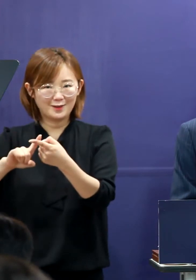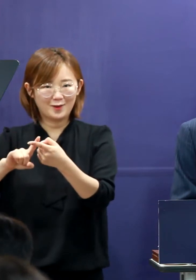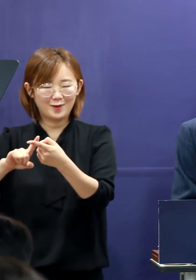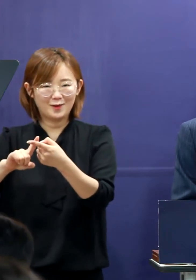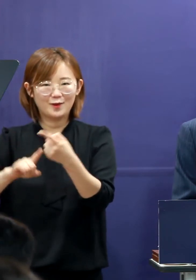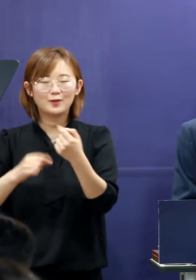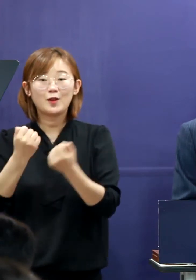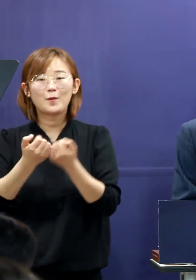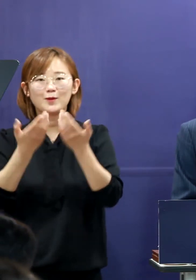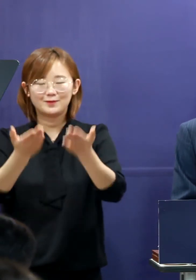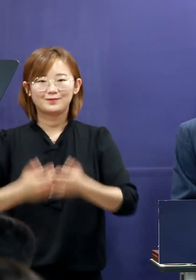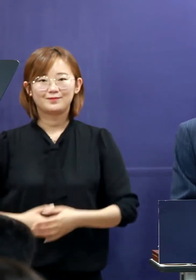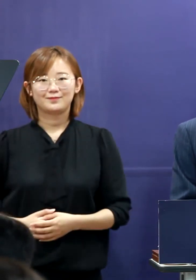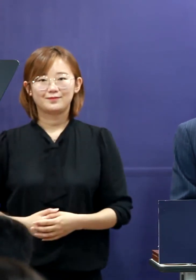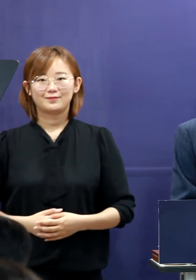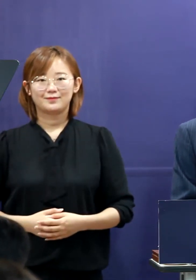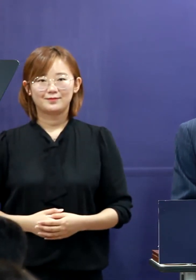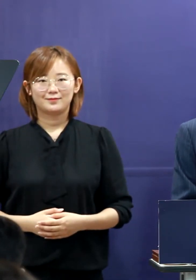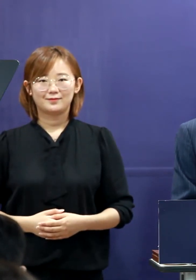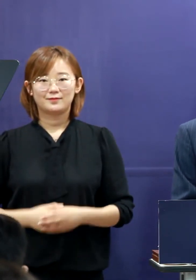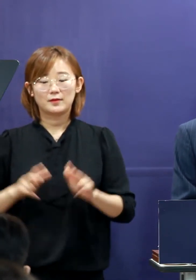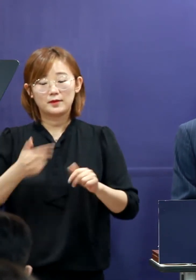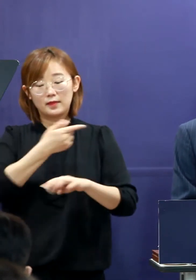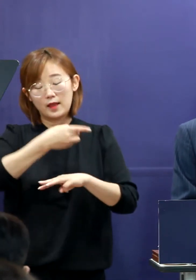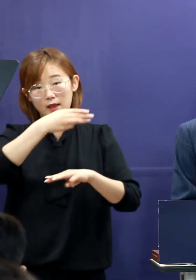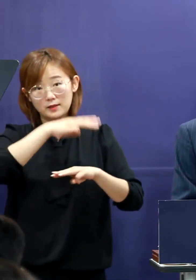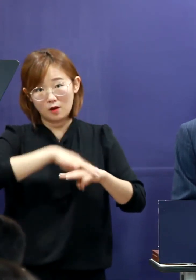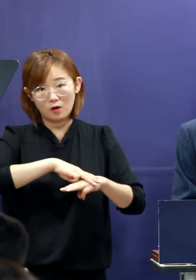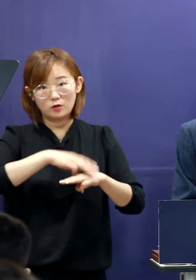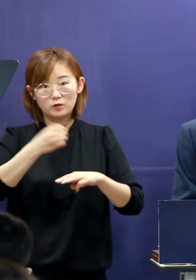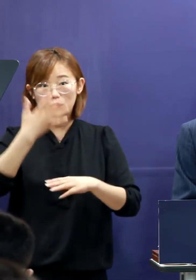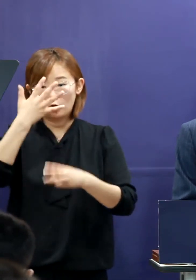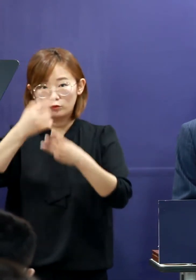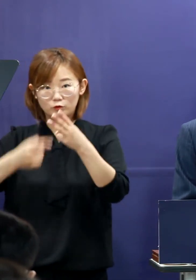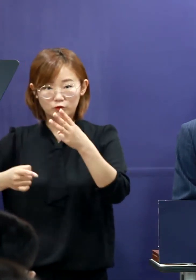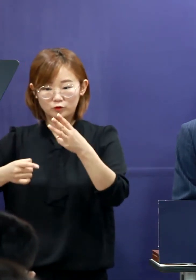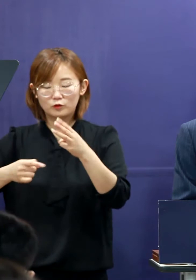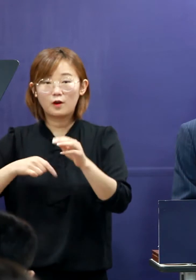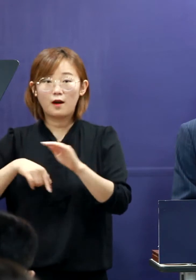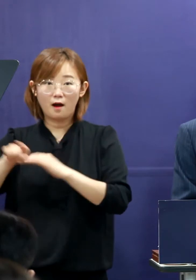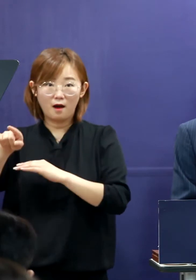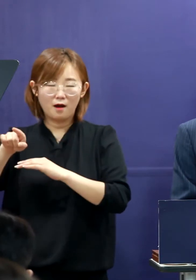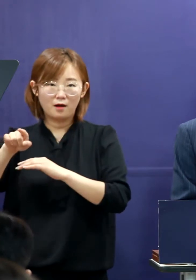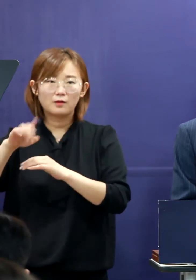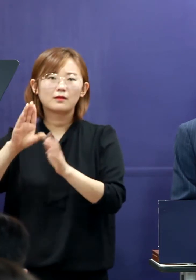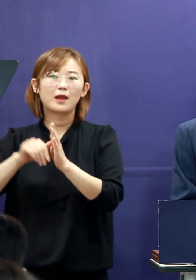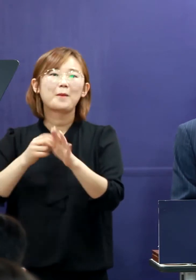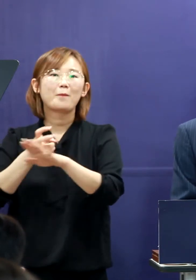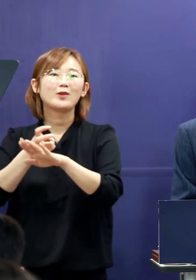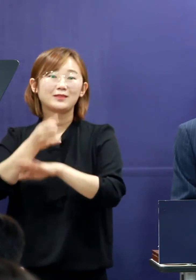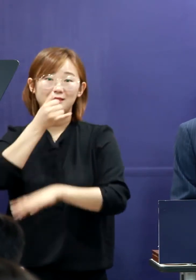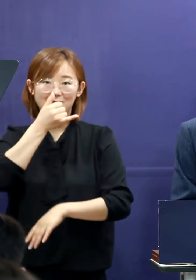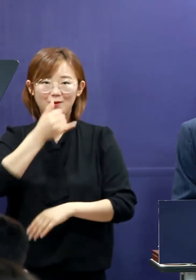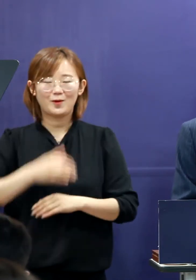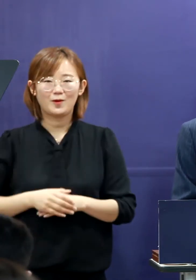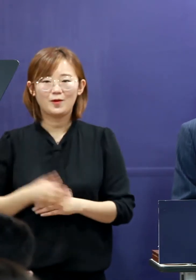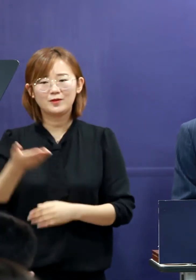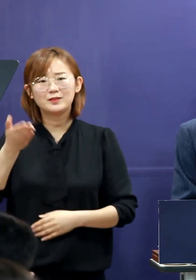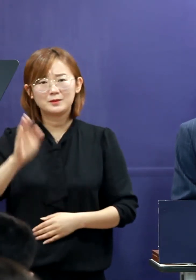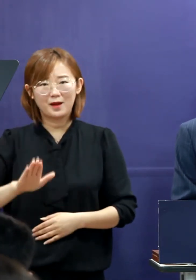텐데, 지금은 이제 대전이라든지 청주라든지 가는 버스가 있는데, 너무 여러 차례